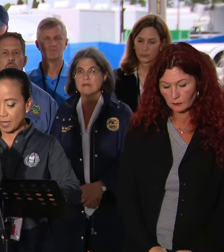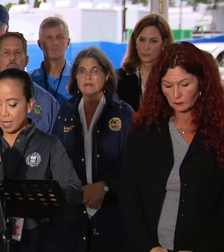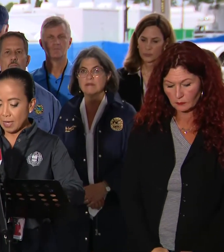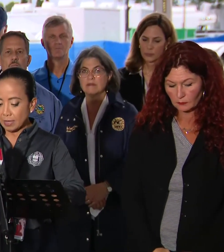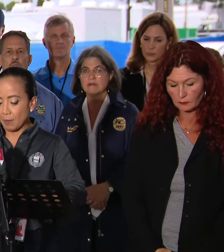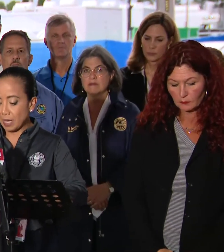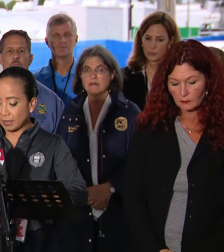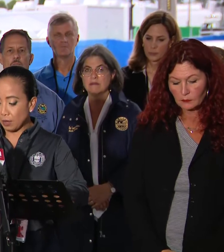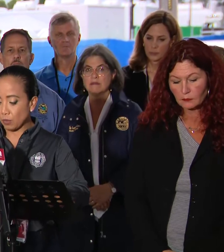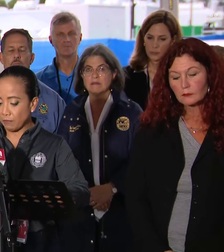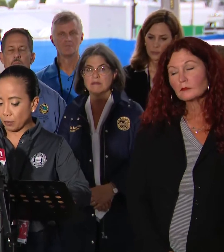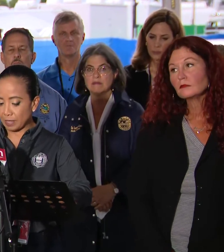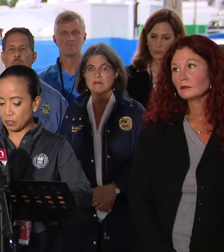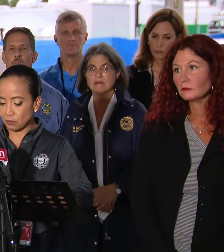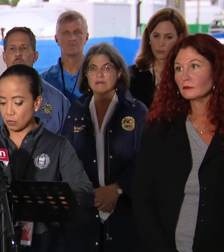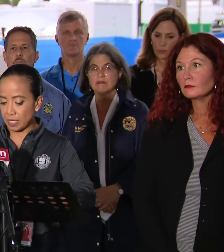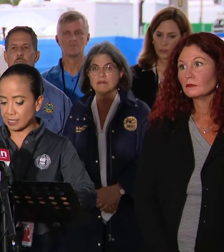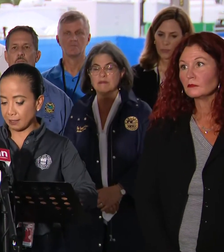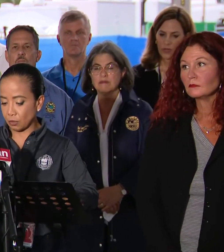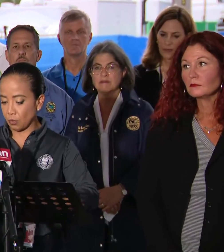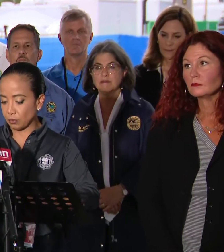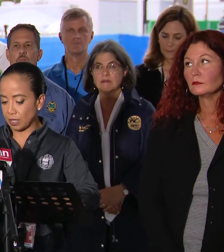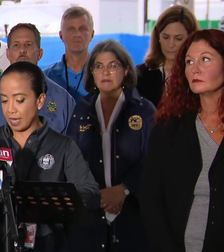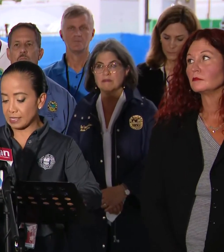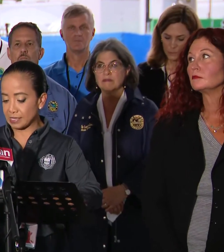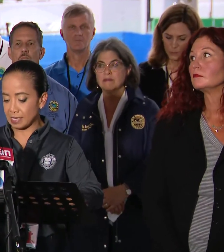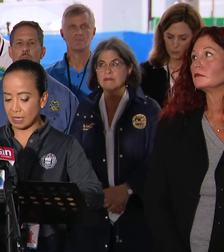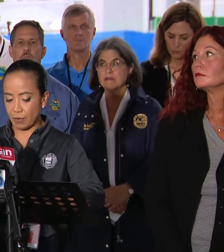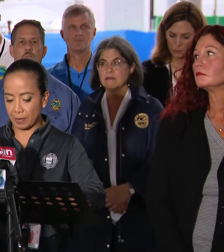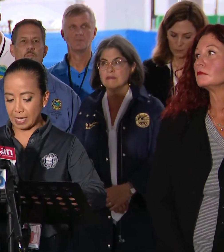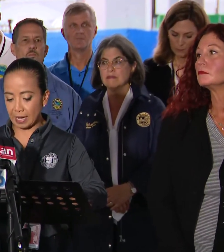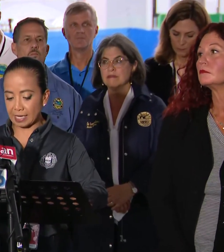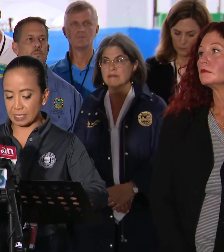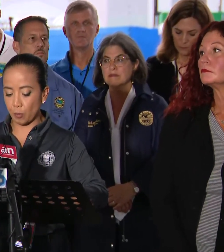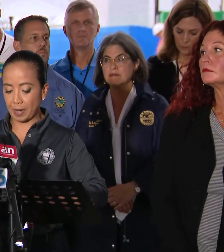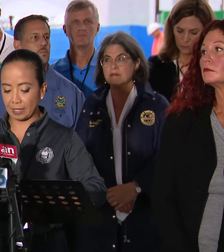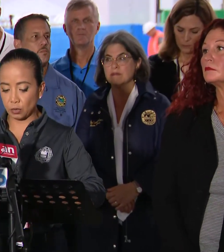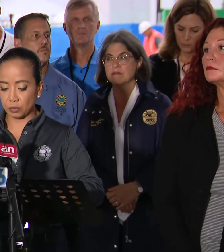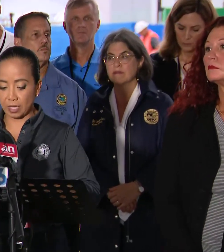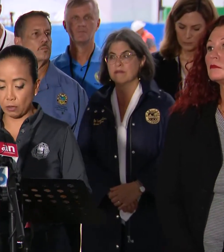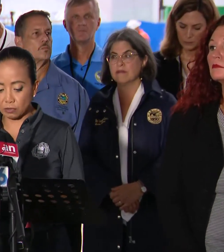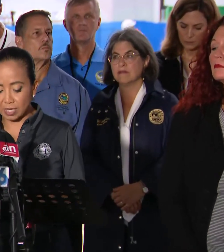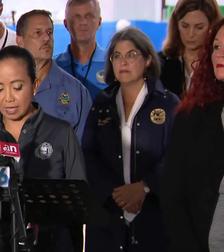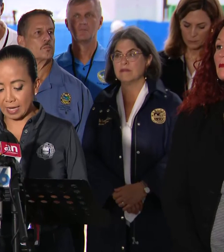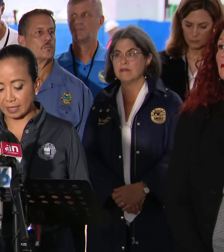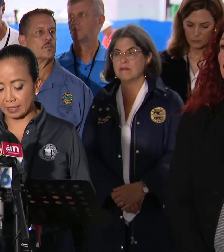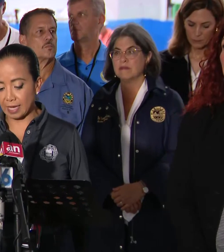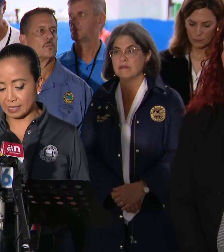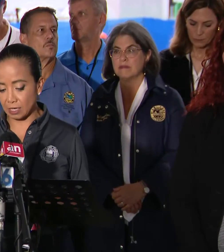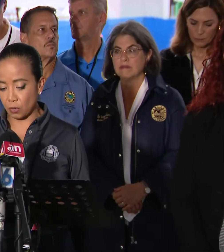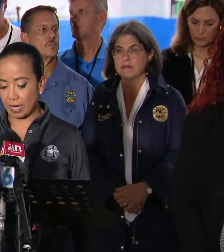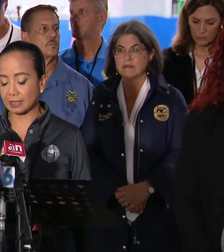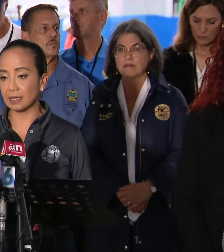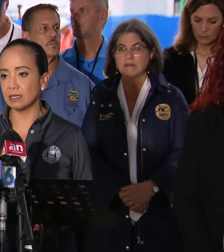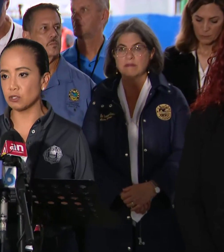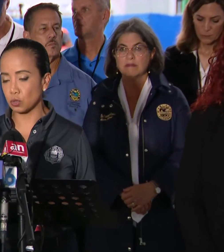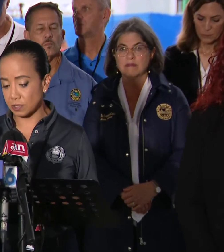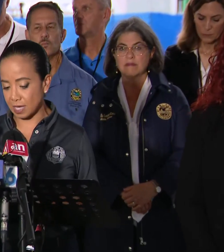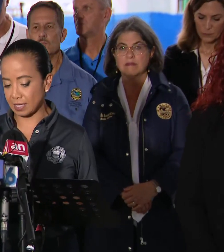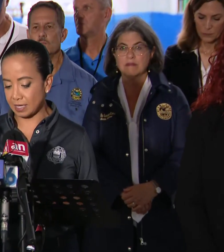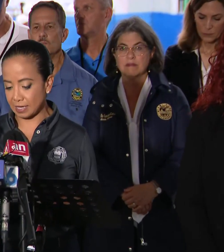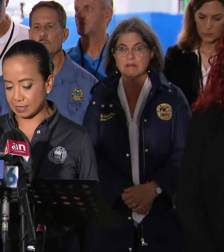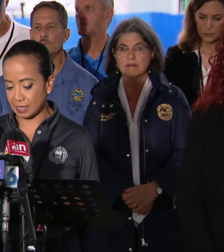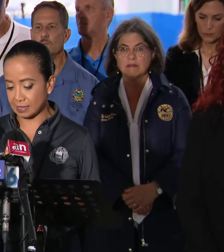necesitar. También tengo una información sobre el Centro de Asistencia Familiar que está operando de 12 de la tarde a 5 de la tarde